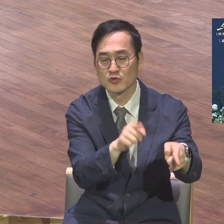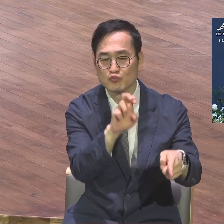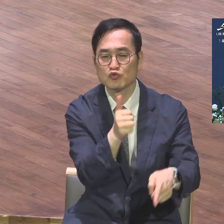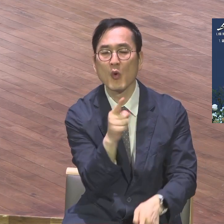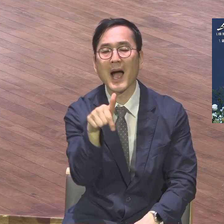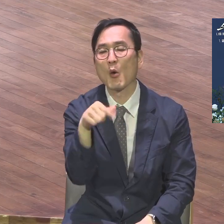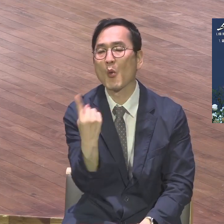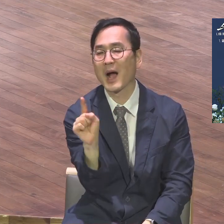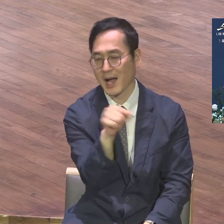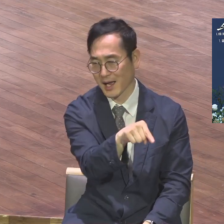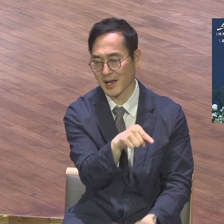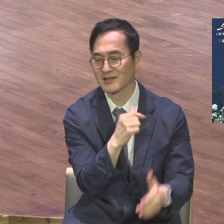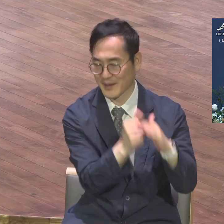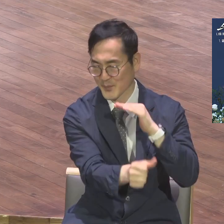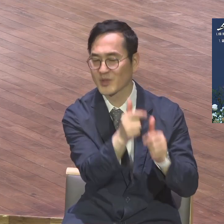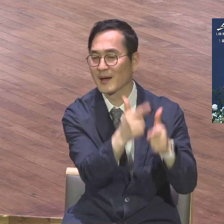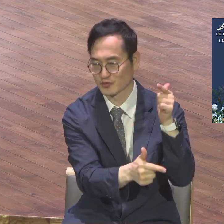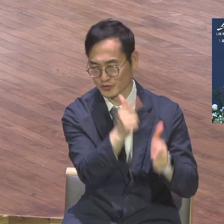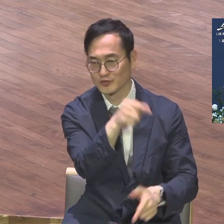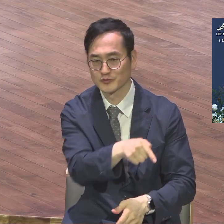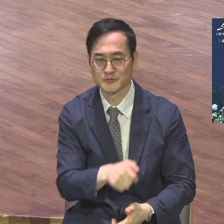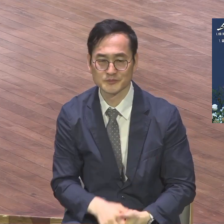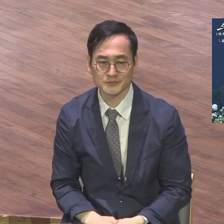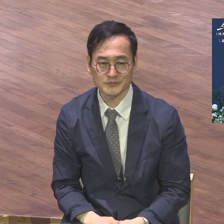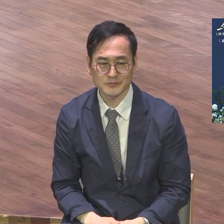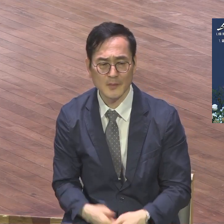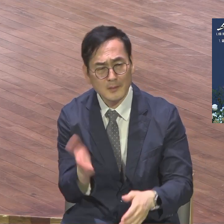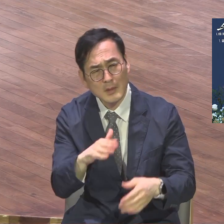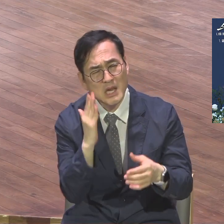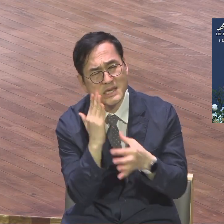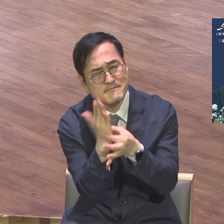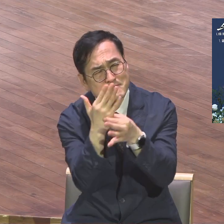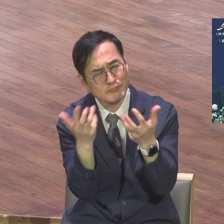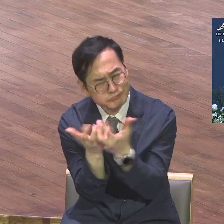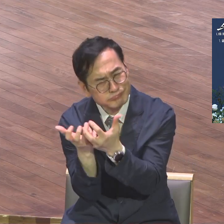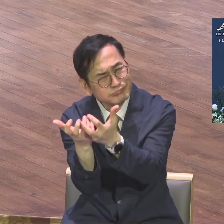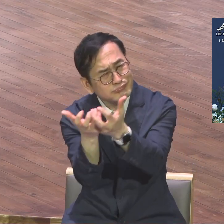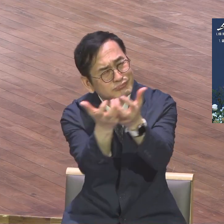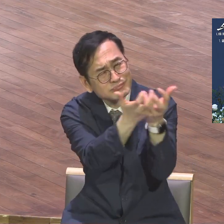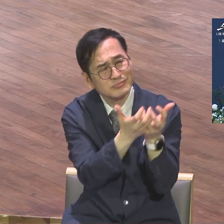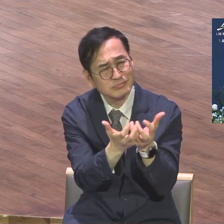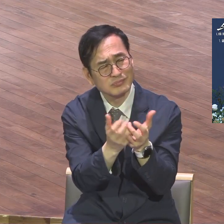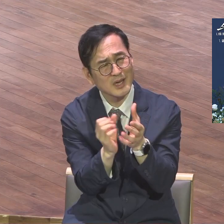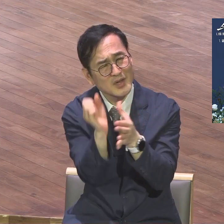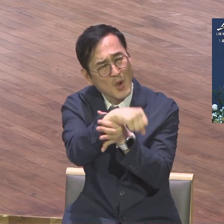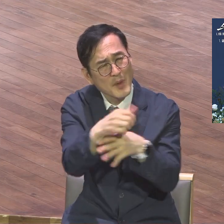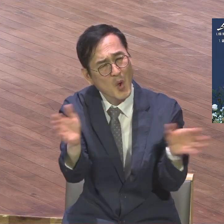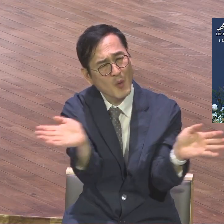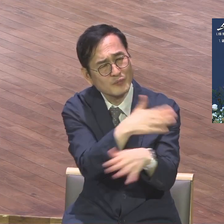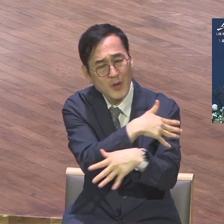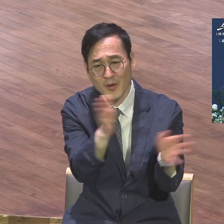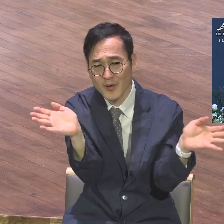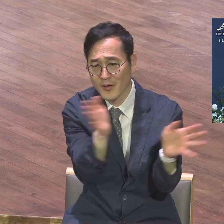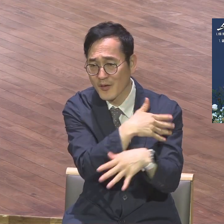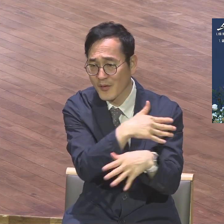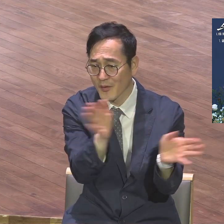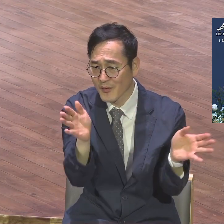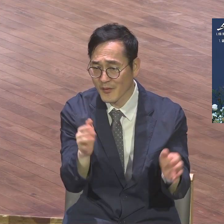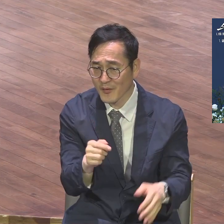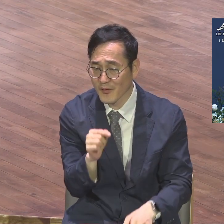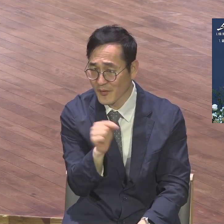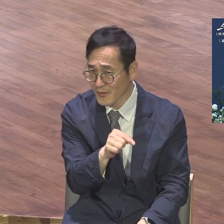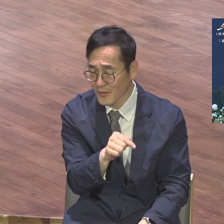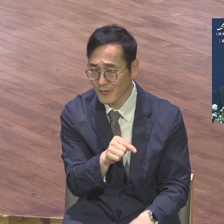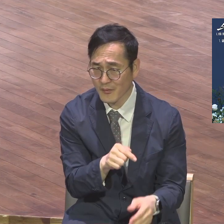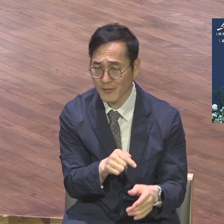무화과나무의 상태가 어땠느냐? 잎만 무성했지 열매가 없었다.